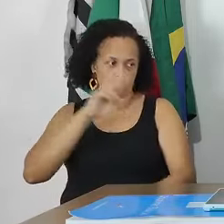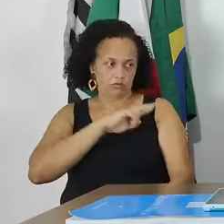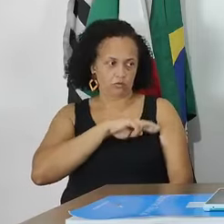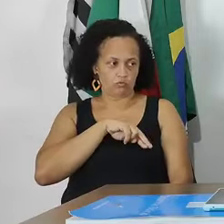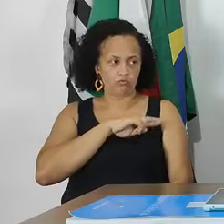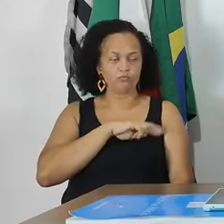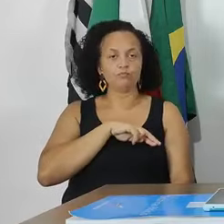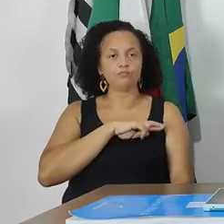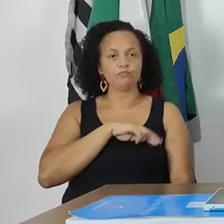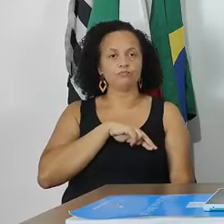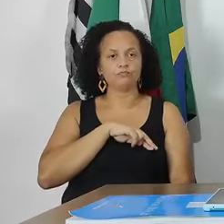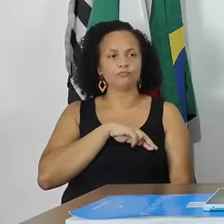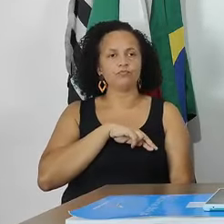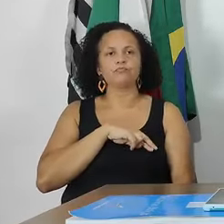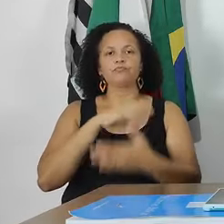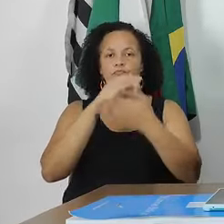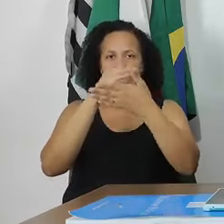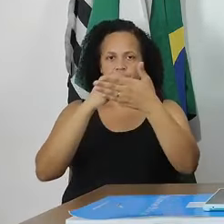Ruth 1,